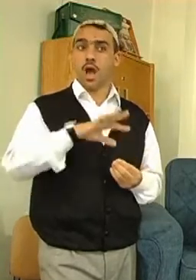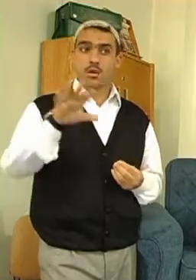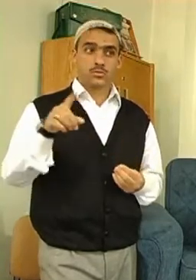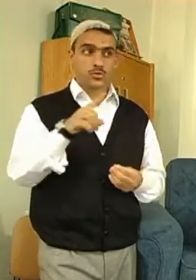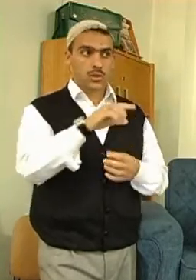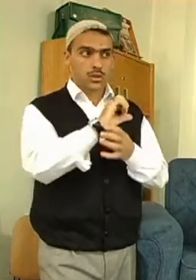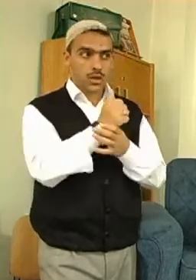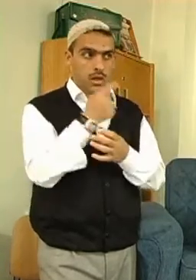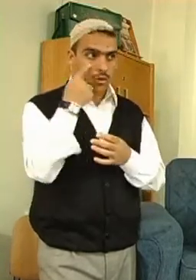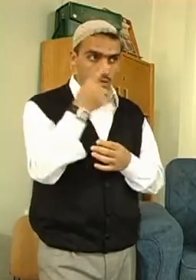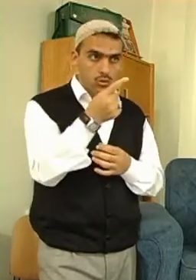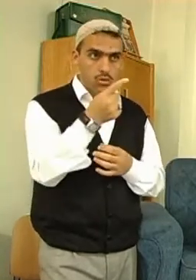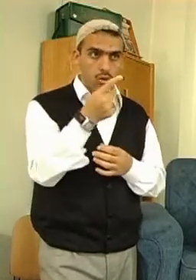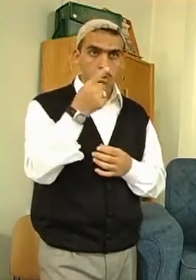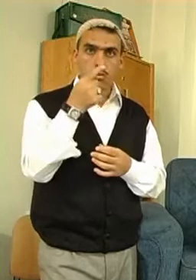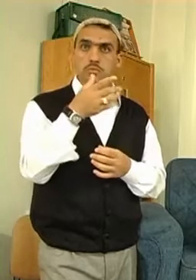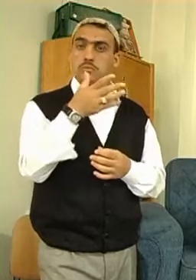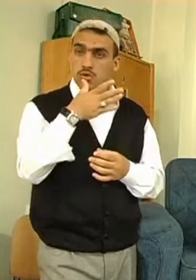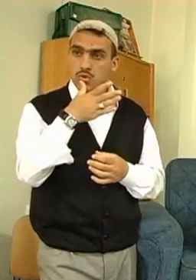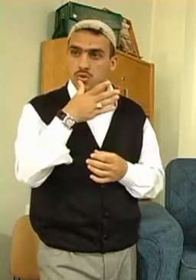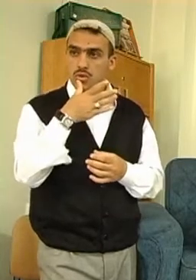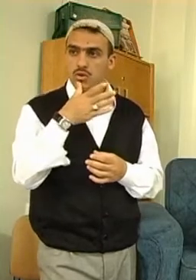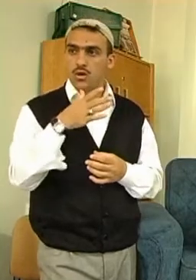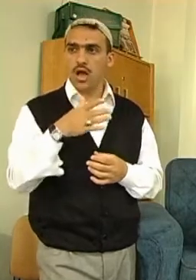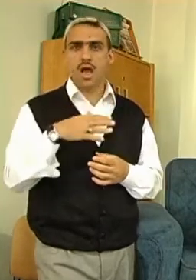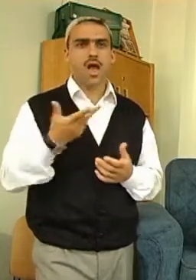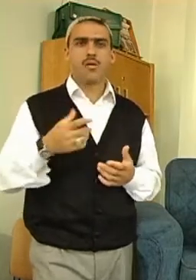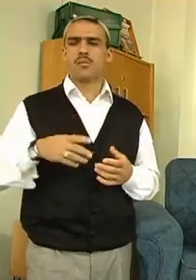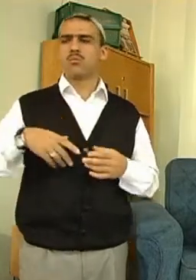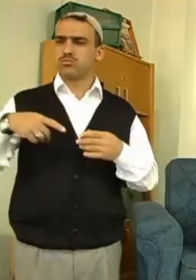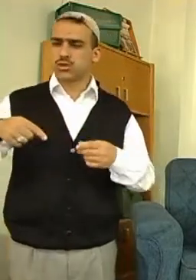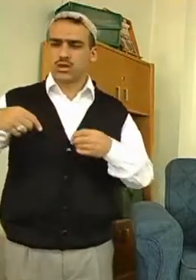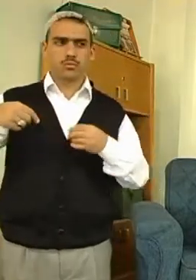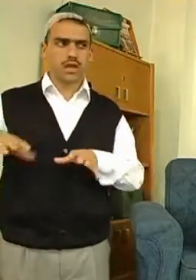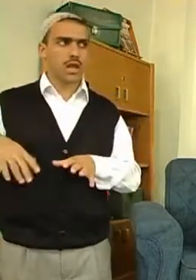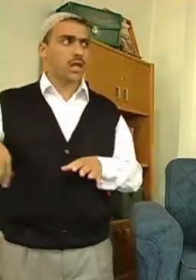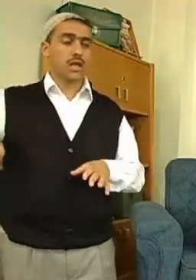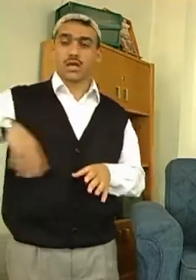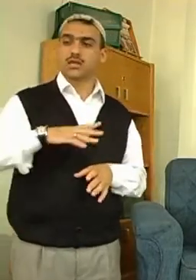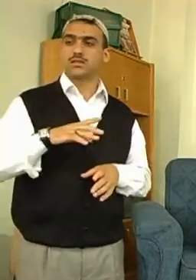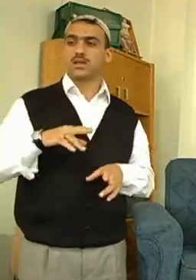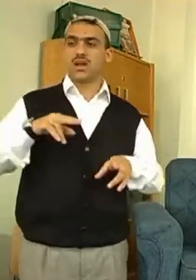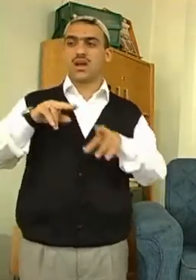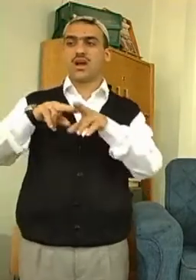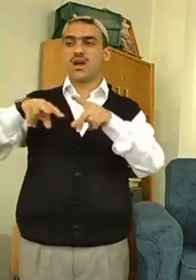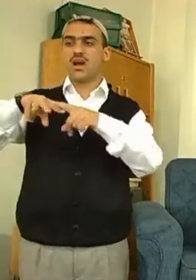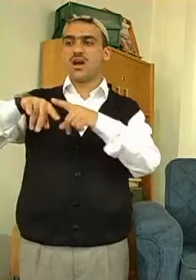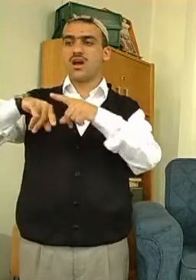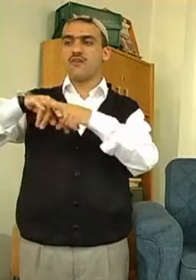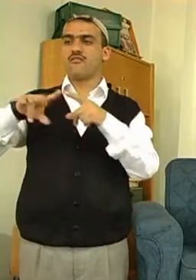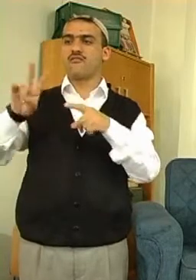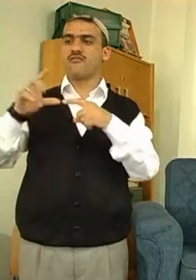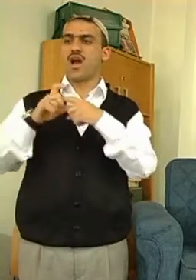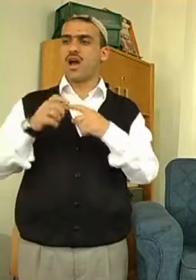Kahvedeki adamın değeri nedir? Kaç çay içerse. Garsonun nazarında, onun değeri garsonun nazarındadır. Kaç tane çay içerse. Bu çoğu